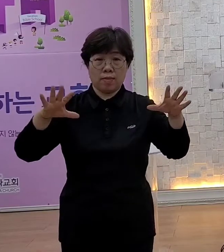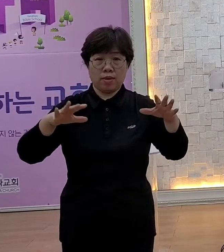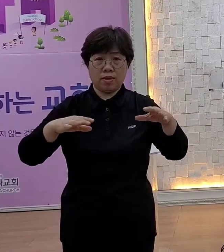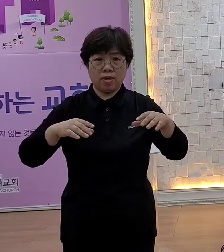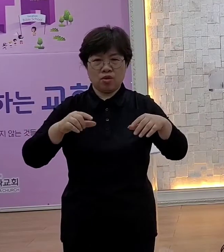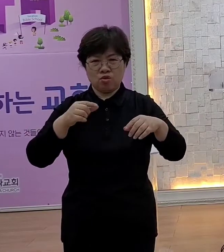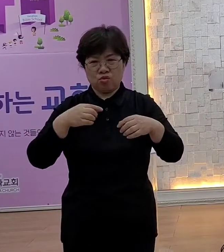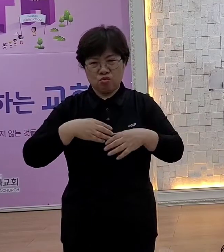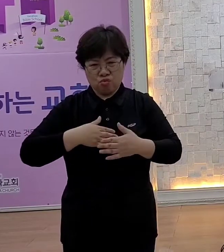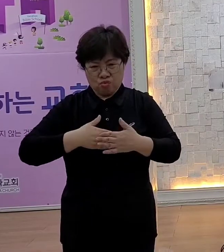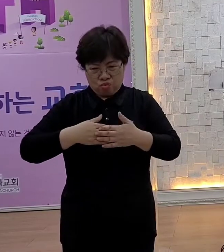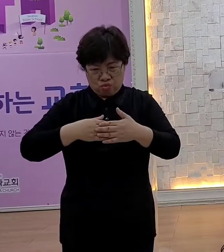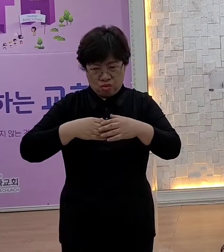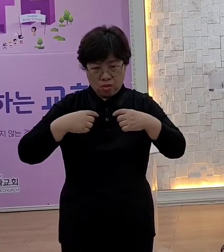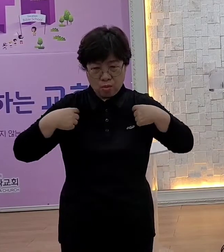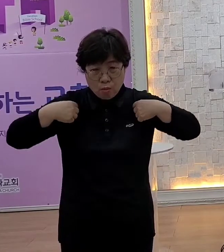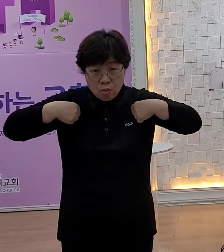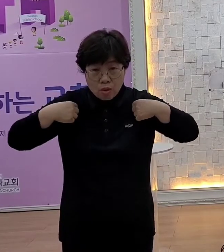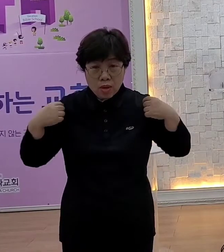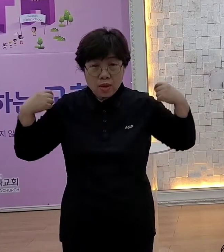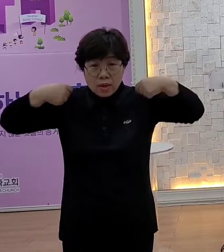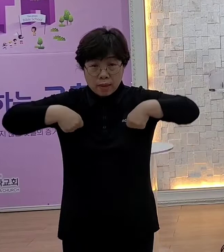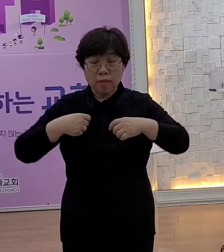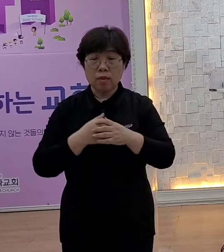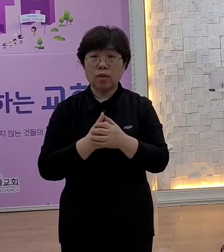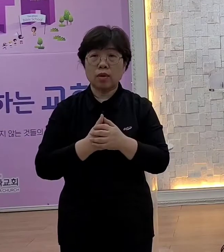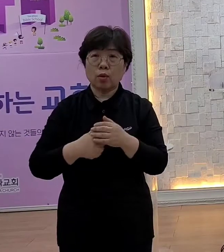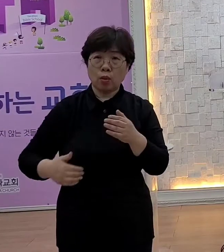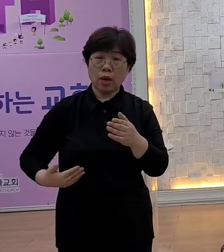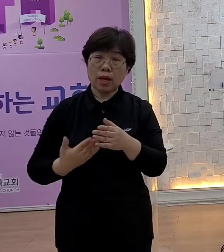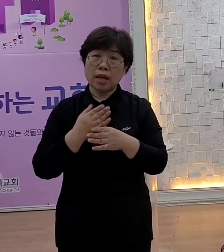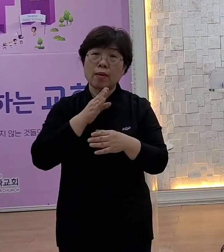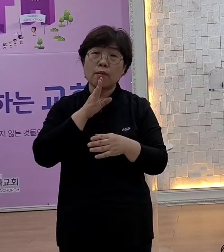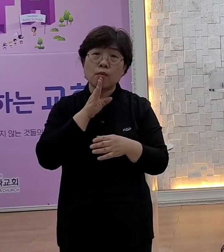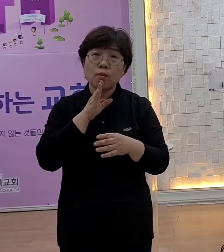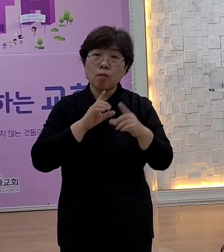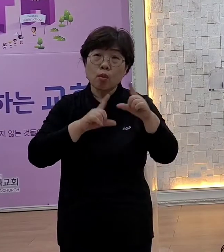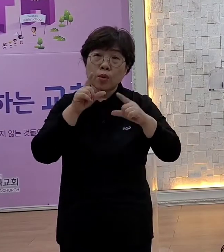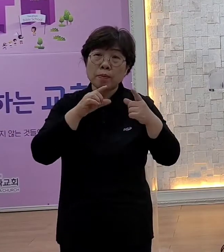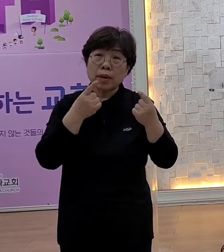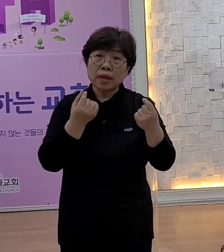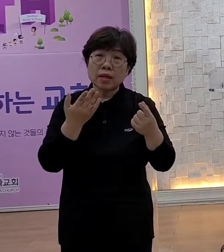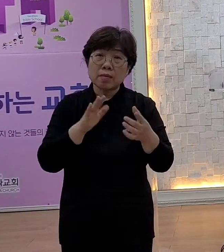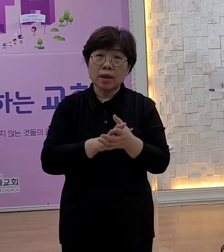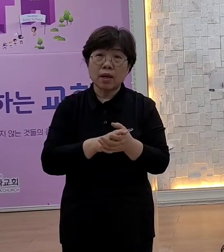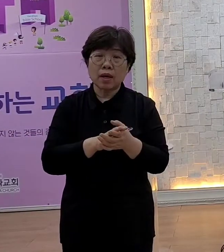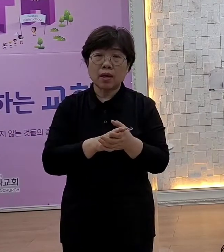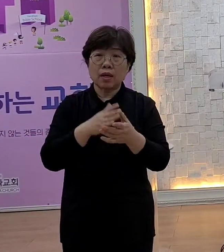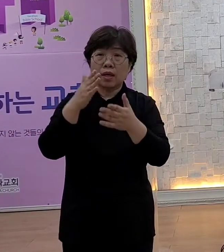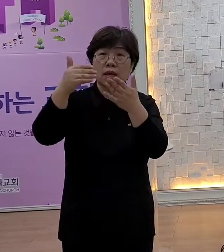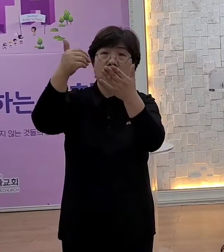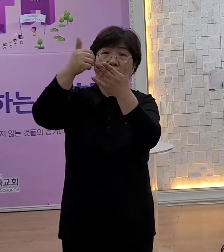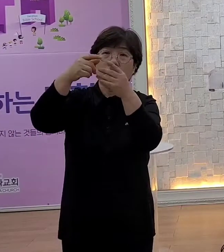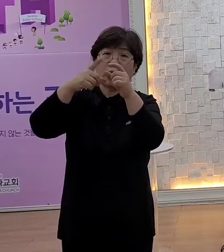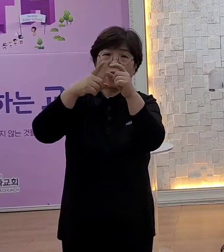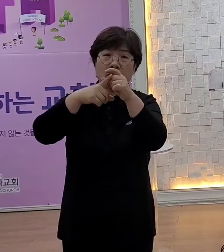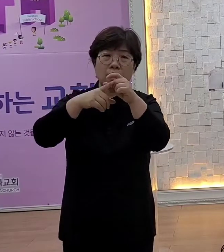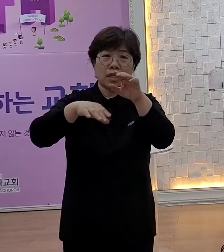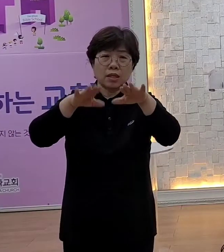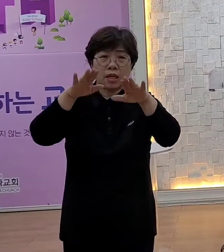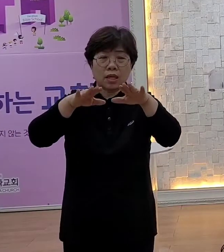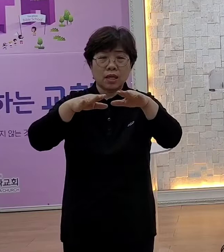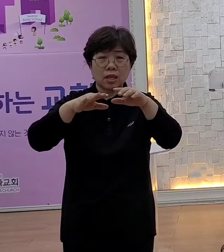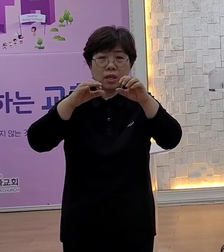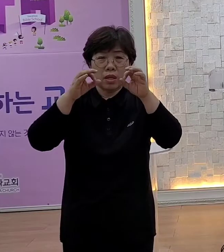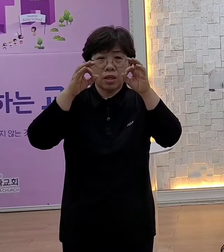굵은 베옷을 입고 지금 회개의 모습인데 자 아까 여호와가 아니라 그랬죠. 자 이 차이점을 알고